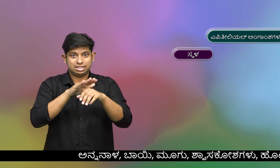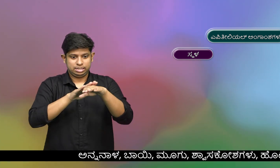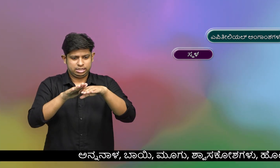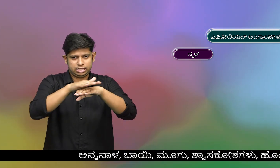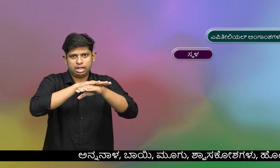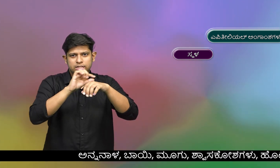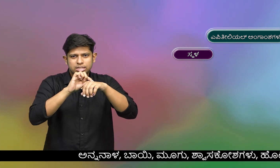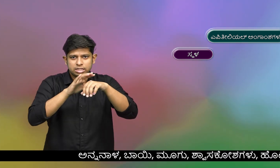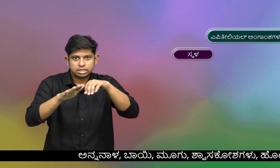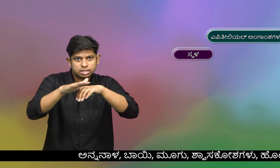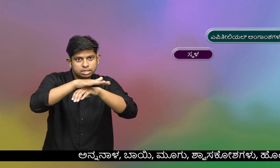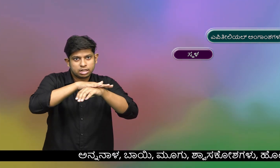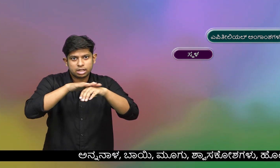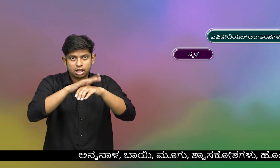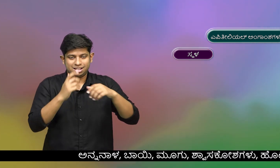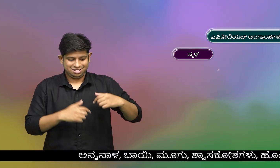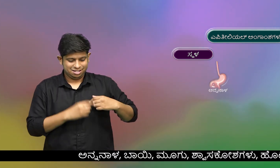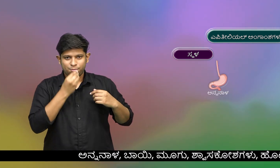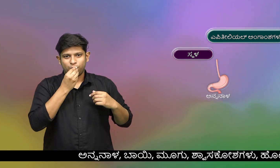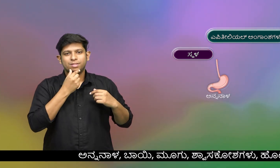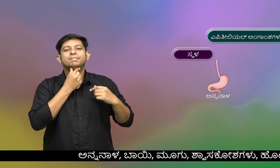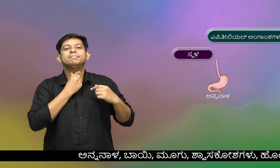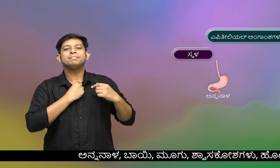ಅನ್ನನಾಳ, ಬಾಯಿ, ಮೂಗು, ಶ್ವಾಸಕೋಶಗಳು, ಹೊಟ್ಟೆ.